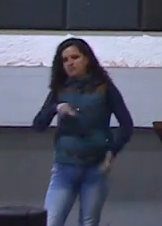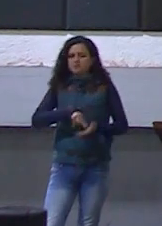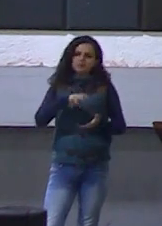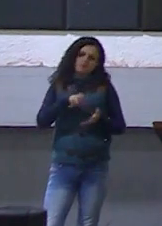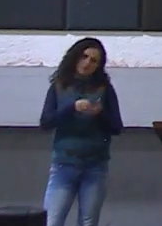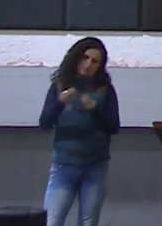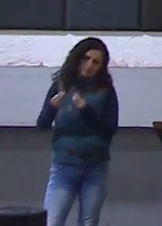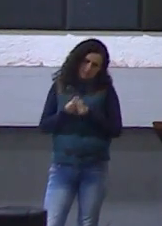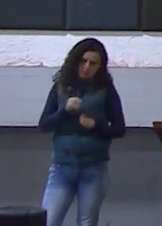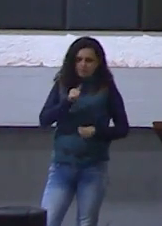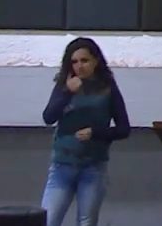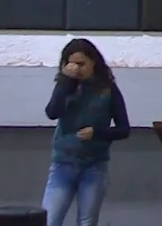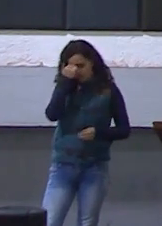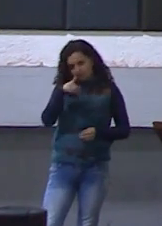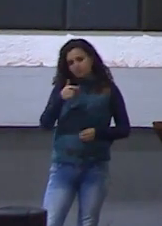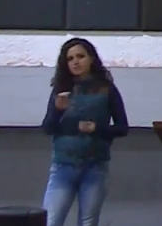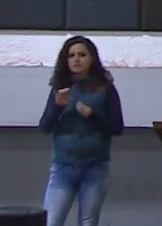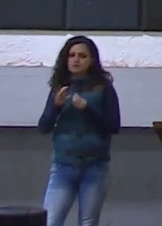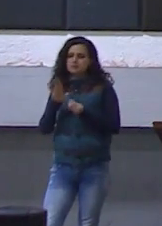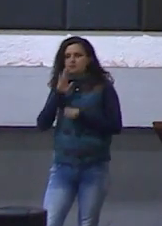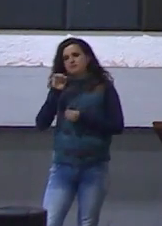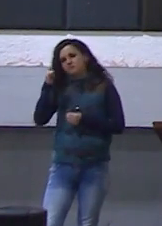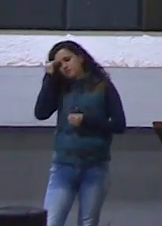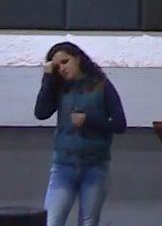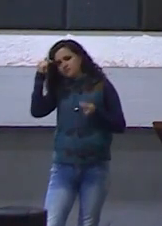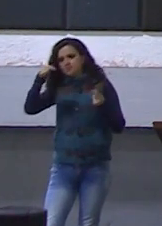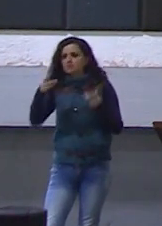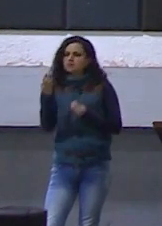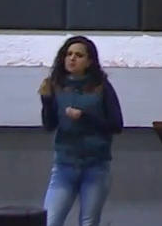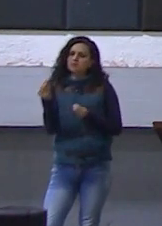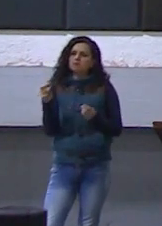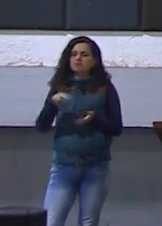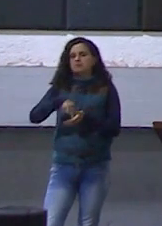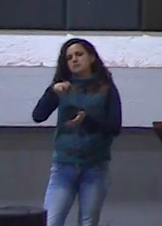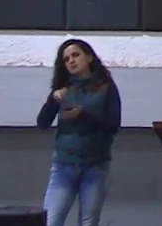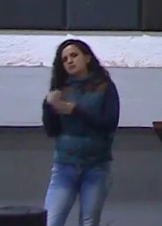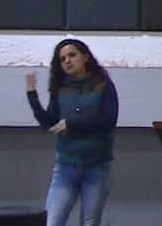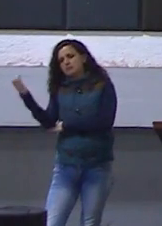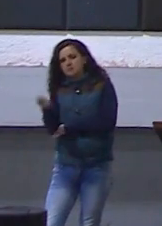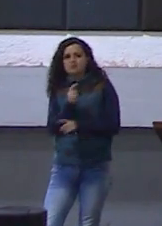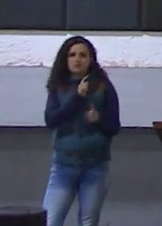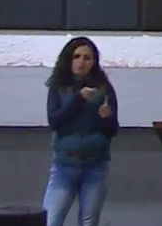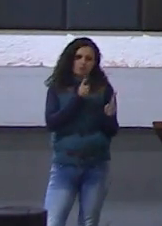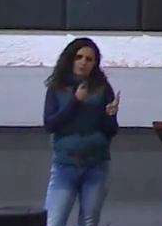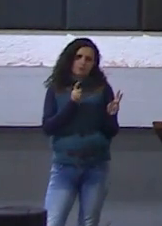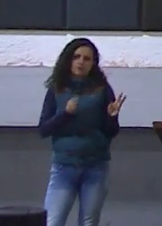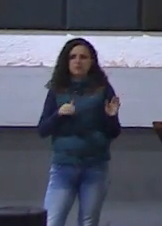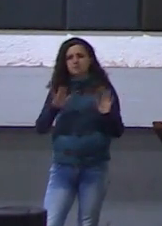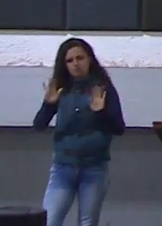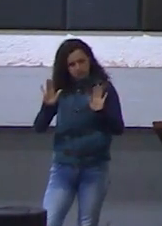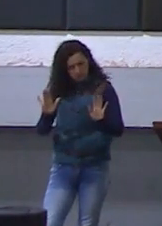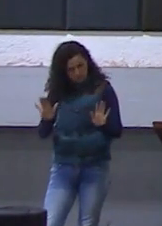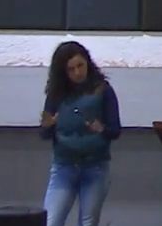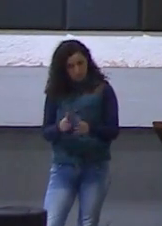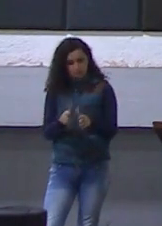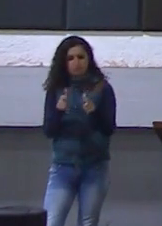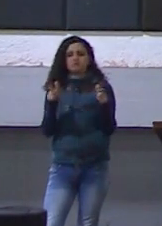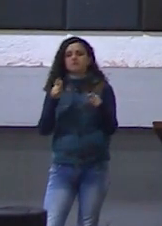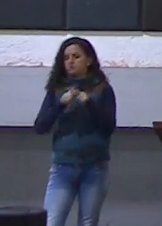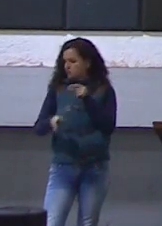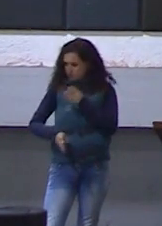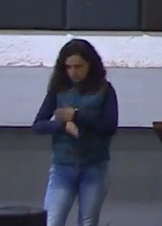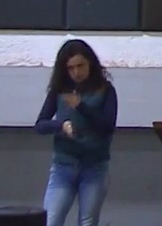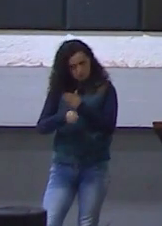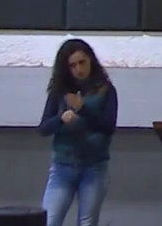con darío a la estética con barbarita al grupo de gimnasia colombia claro hubo que apaciguar un poquito eso pero mantuvimos la